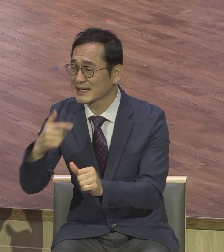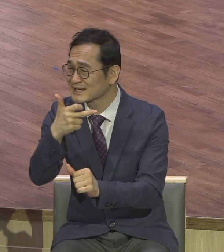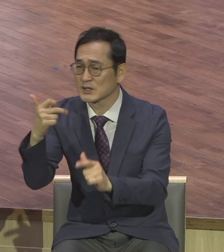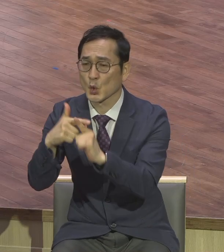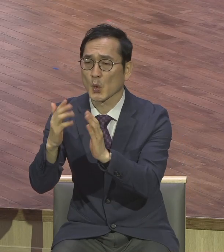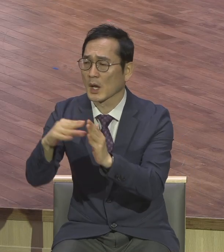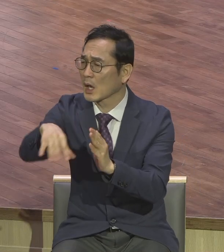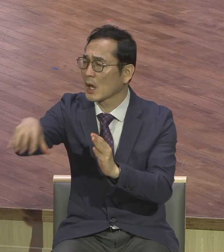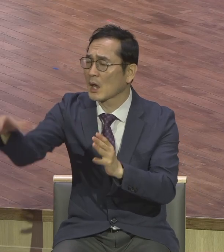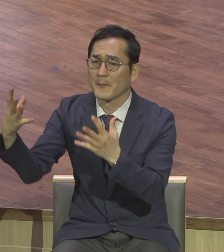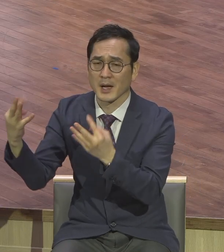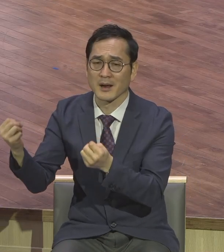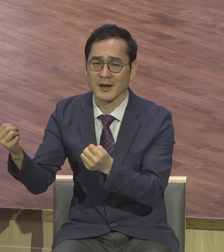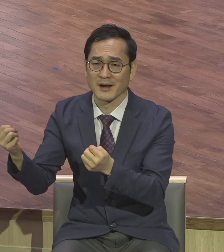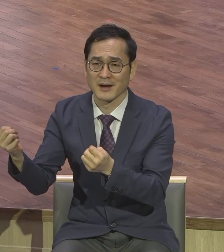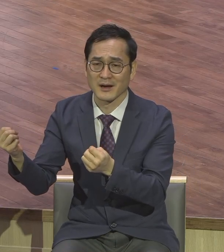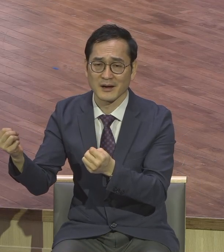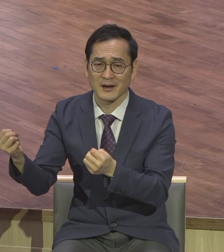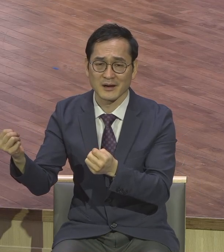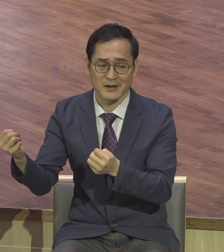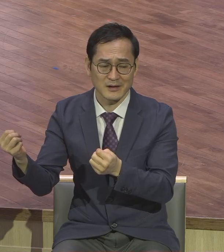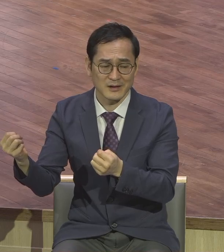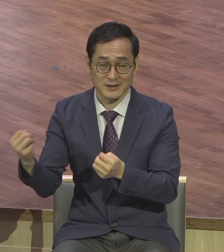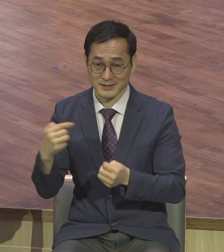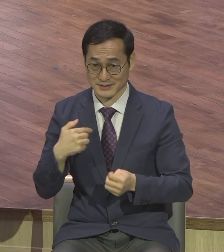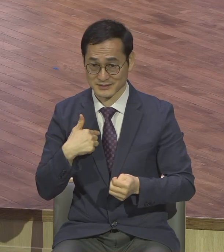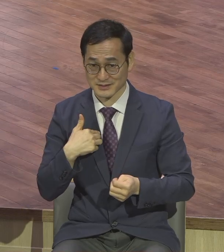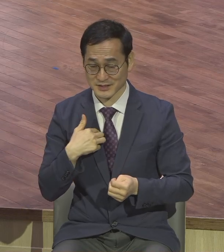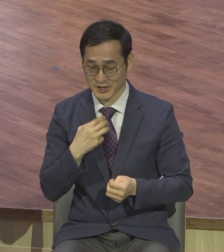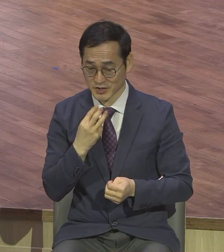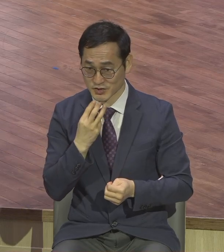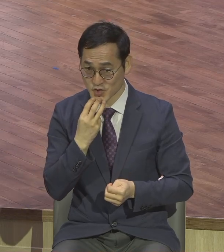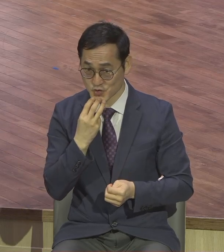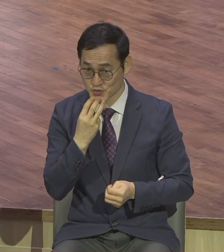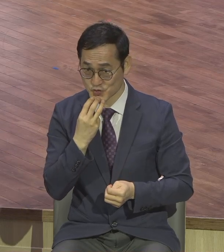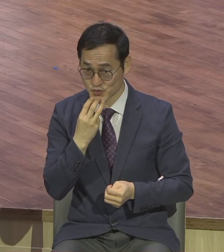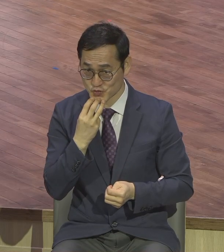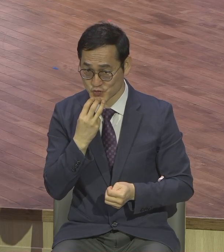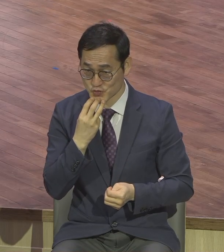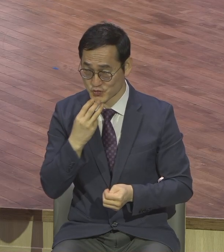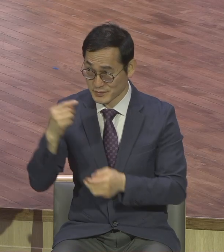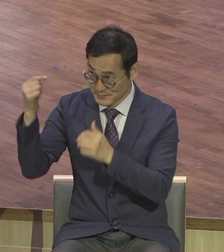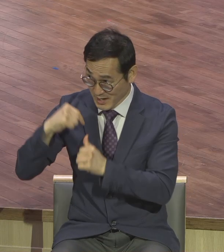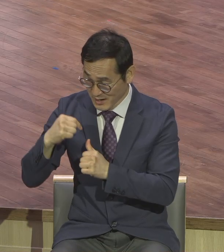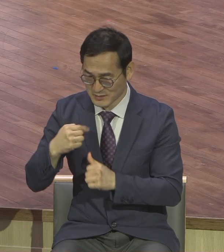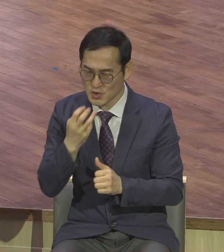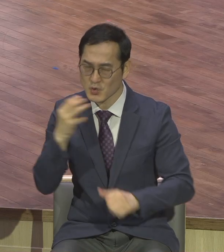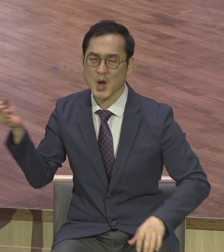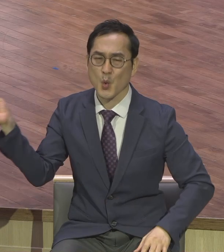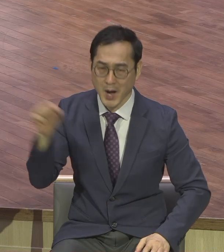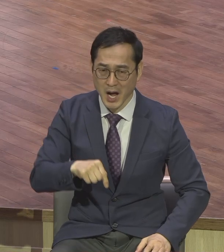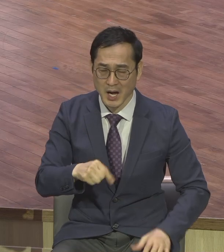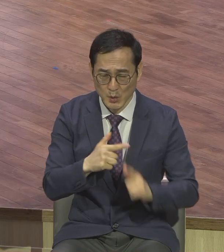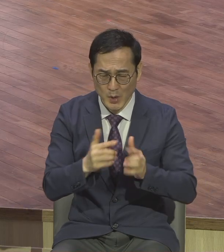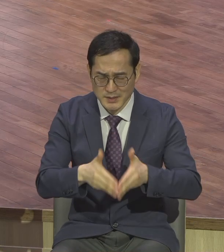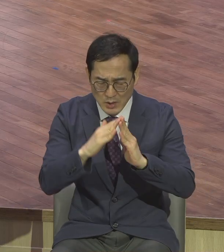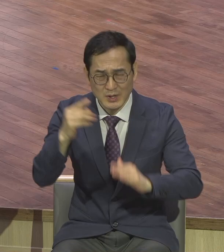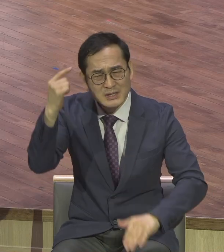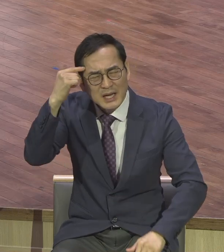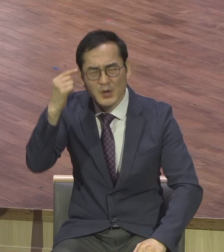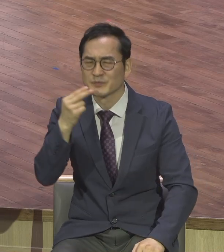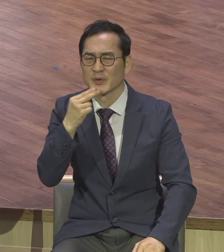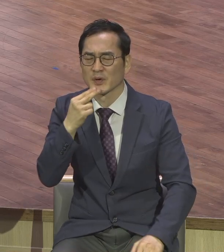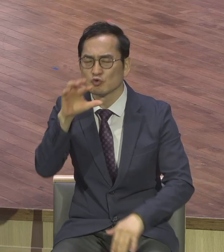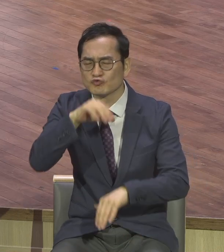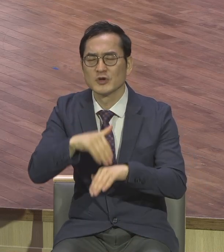있어요. 그러니까 저는 서울에 하나님 가려서 왔고 개척은 생각도 하지 않아서